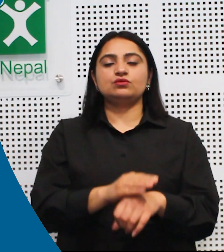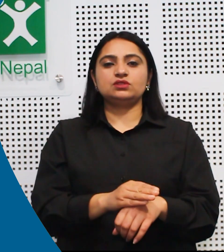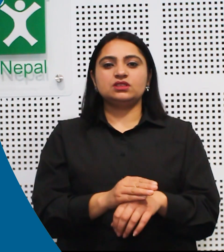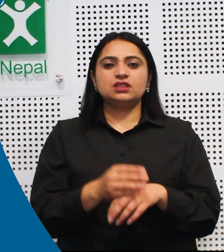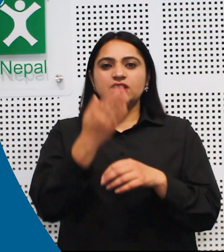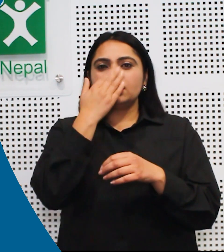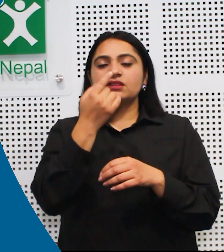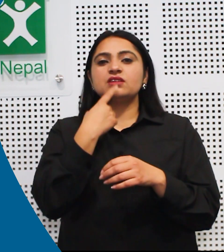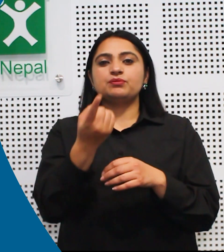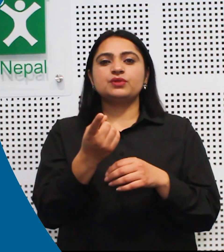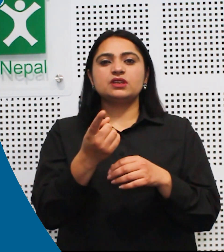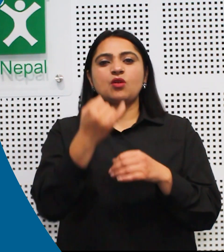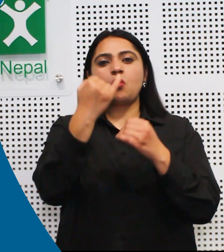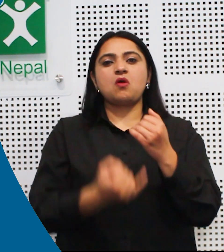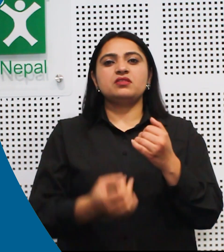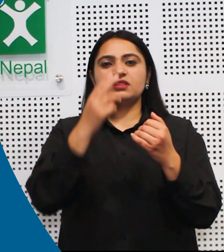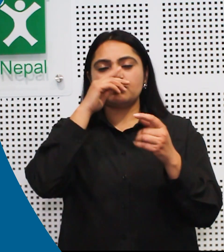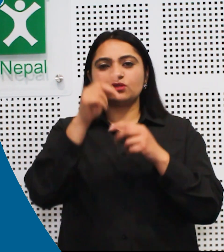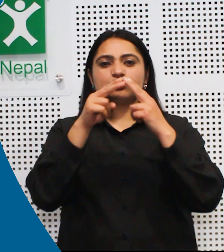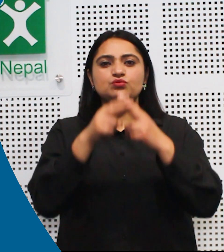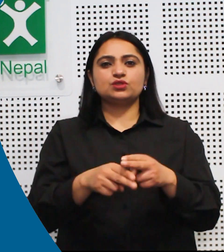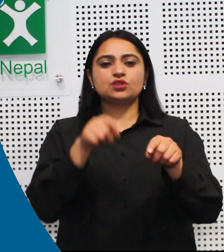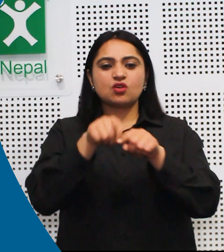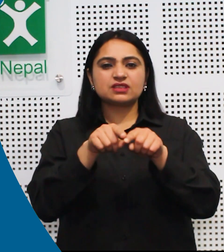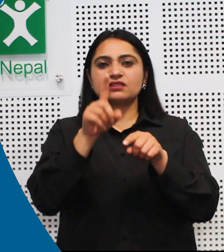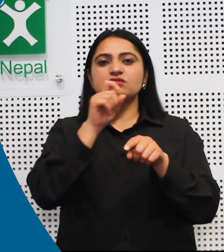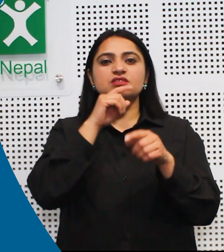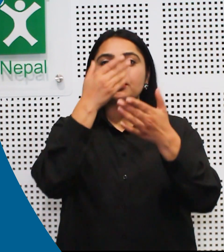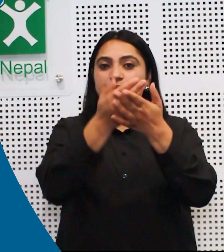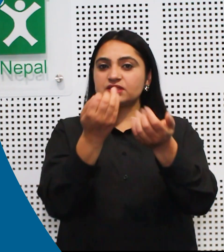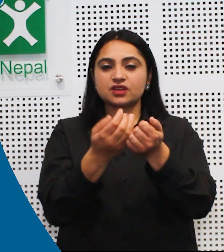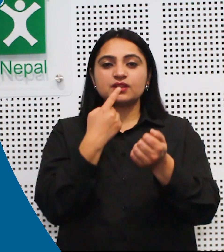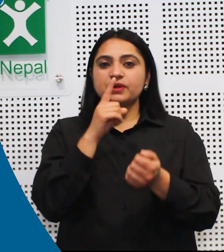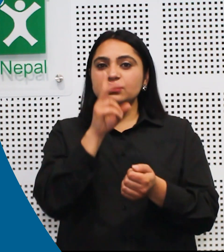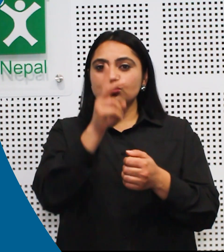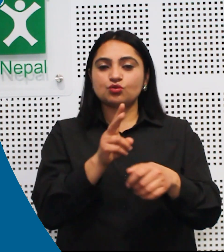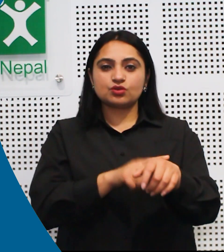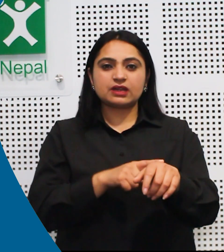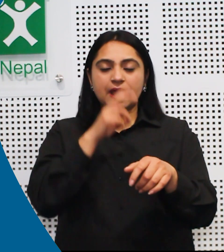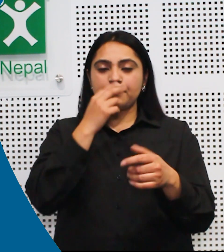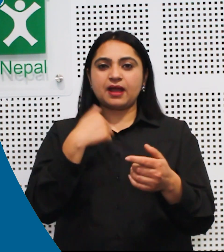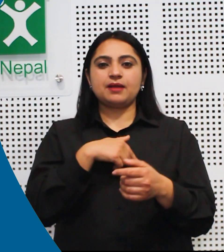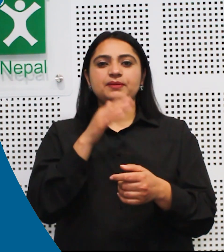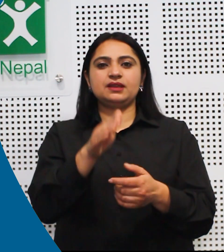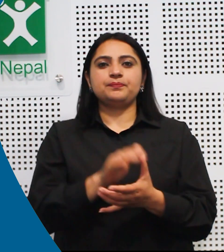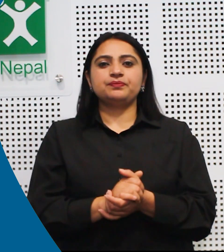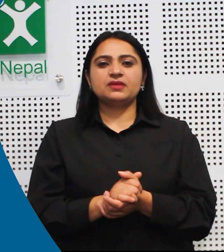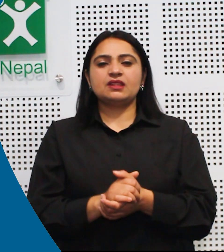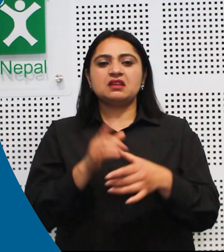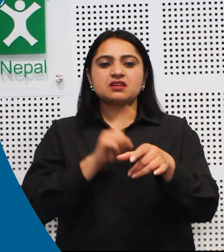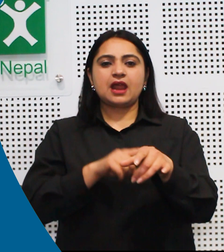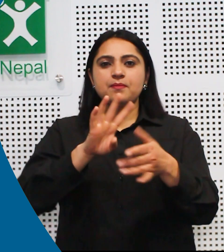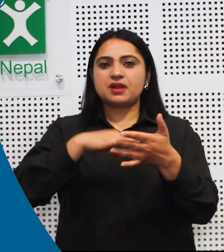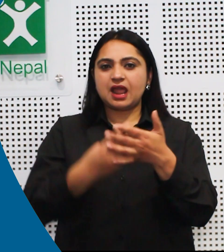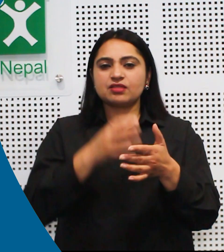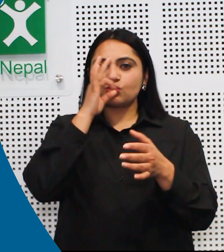त हामीले जुन अब लास्टमा गएर त जुन बजेट असार 10मा पेस गर्ने भनेको छौँ त्यो पेस गर्दाखेरि यहाँ हामीले चाहिँ यो टाइमलाइन